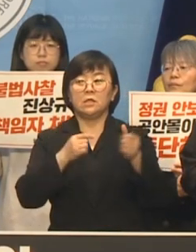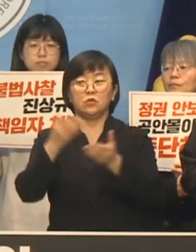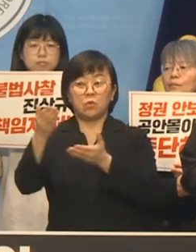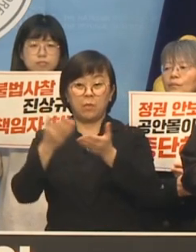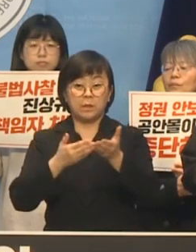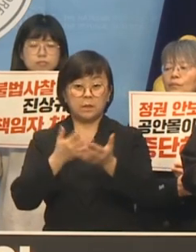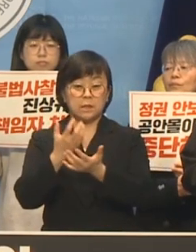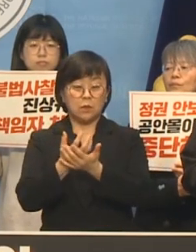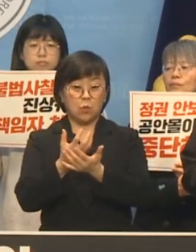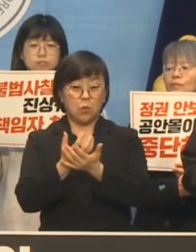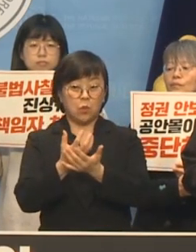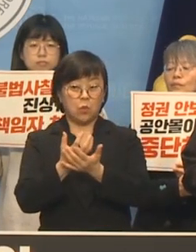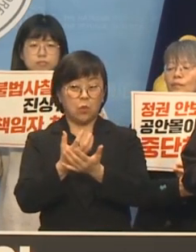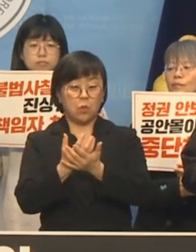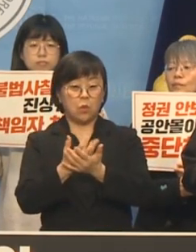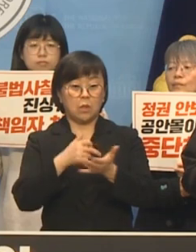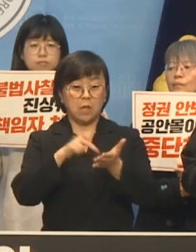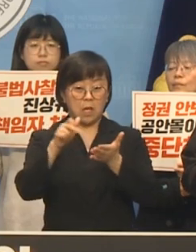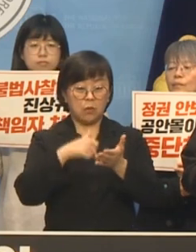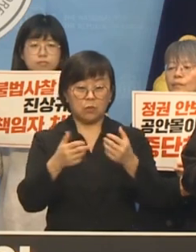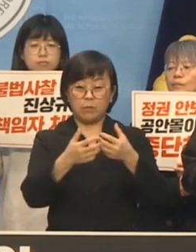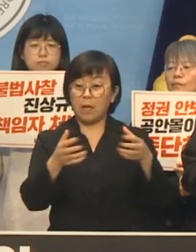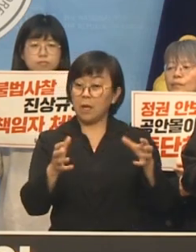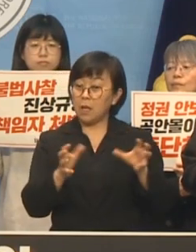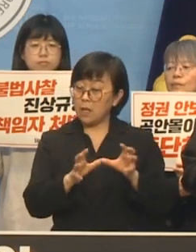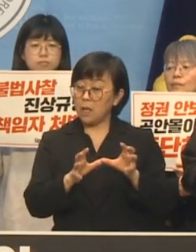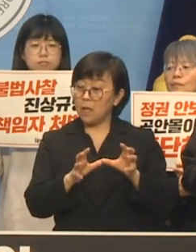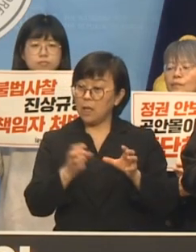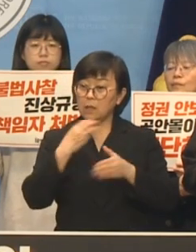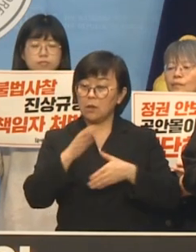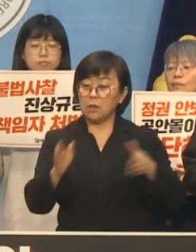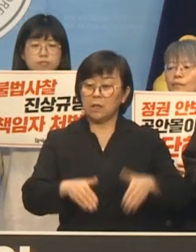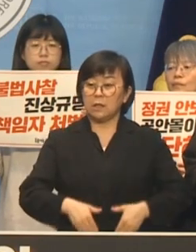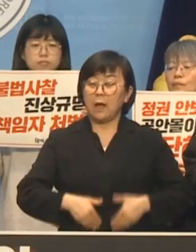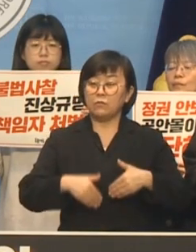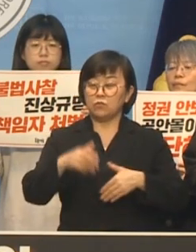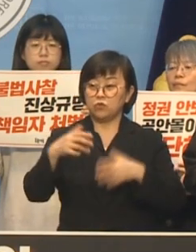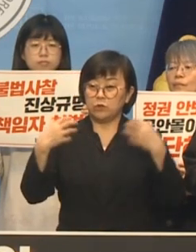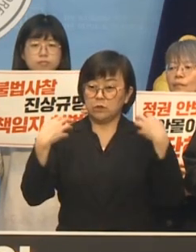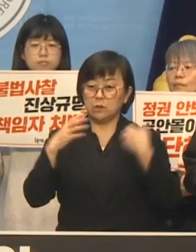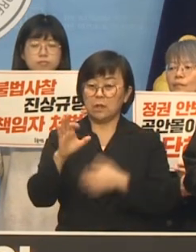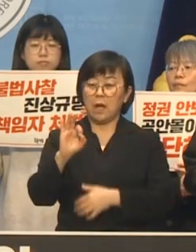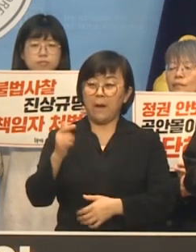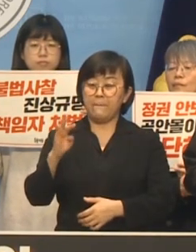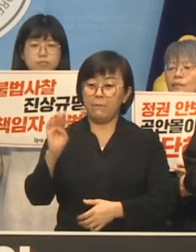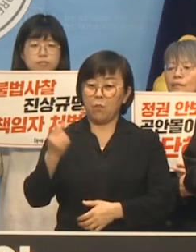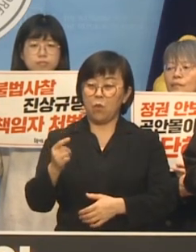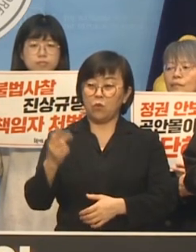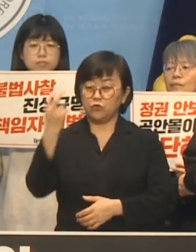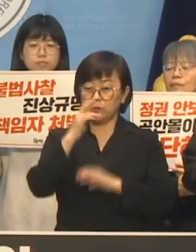자료를 주고받은 그 카카오톡 방은 경기 남부청 안보수사단 소속으로 확인이